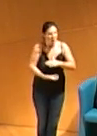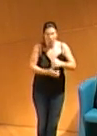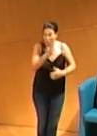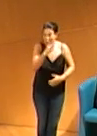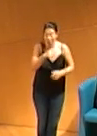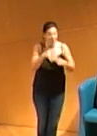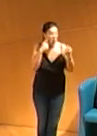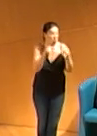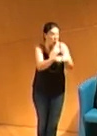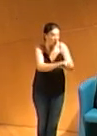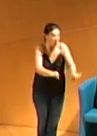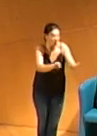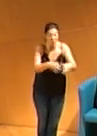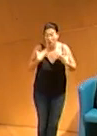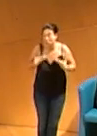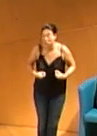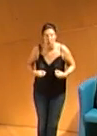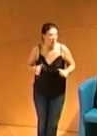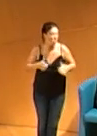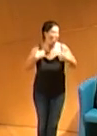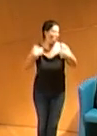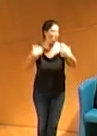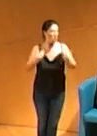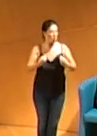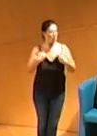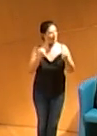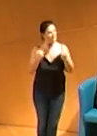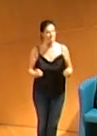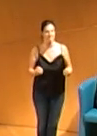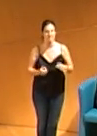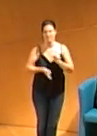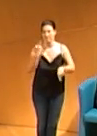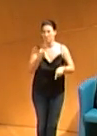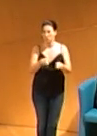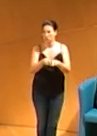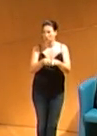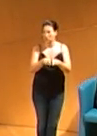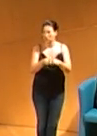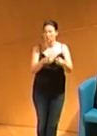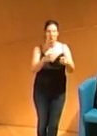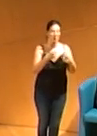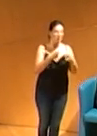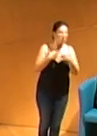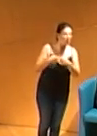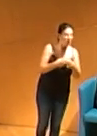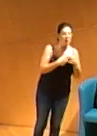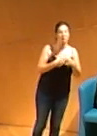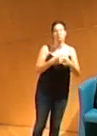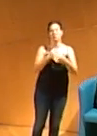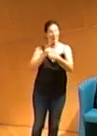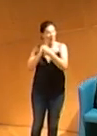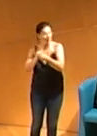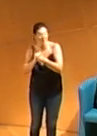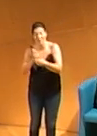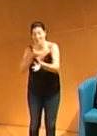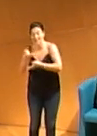réponse à l'épuisement, la colère, ça nous aide à tenir debout aussi. La colère, le partage, des amis à qui on peut